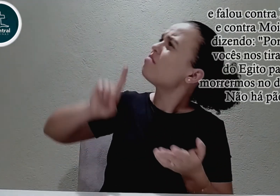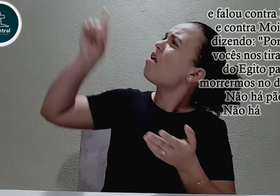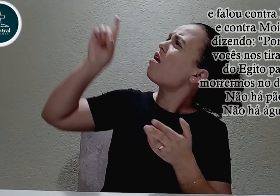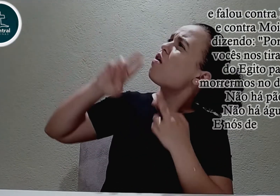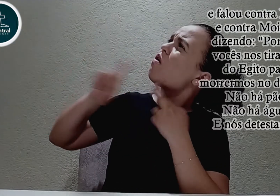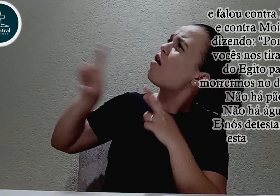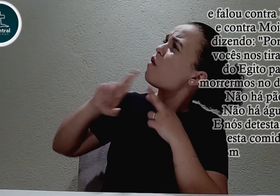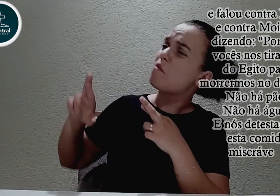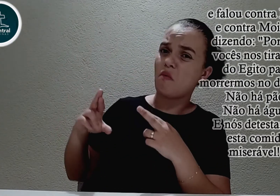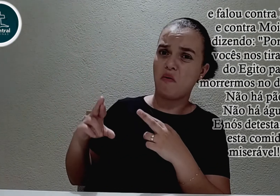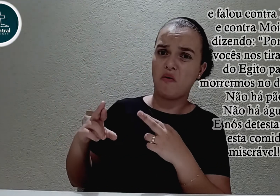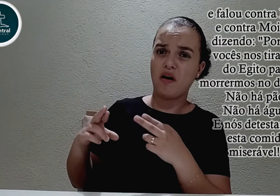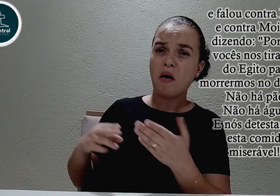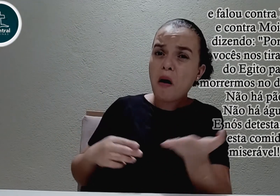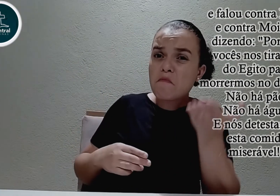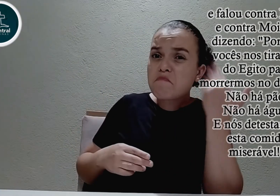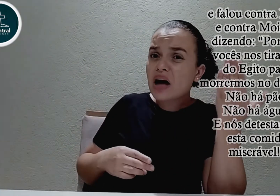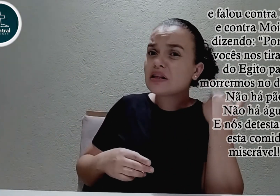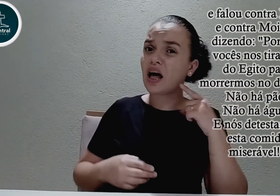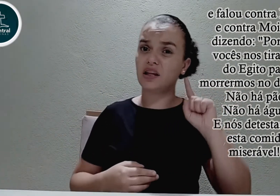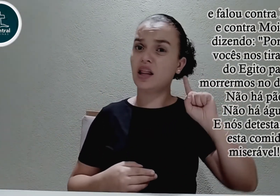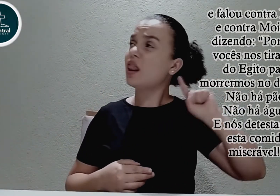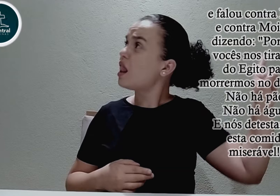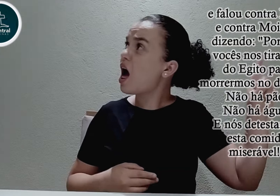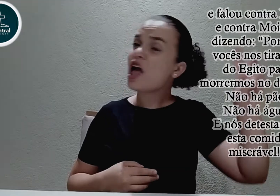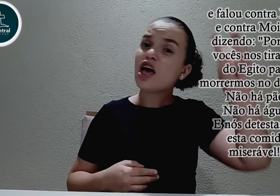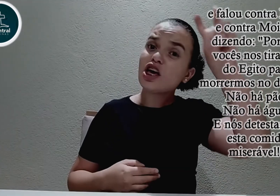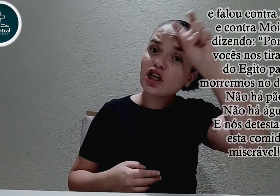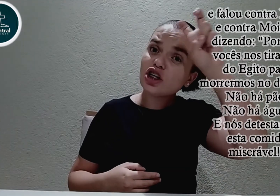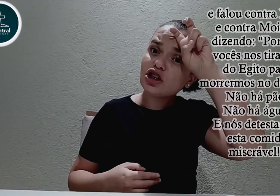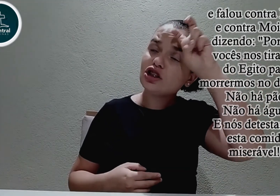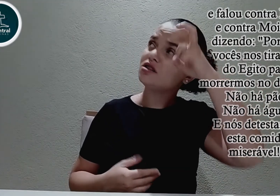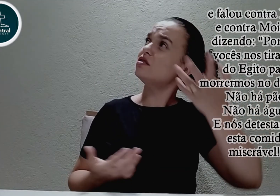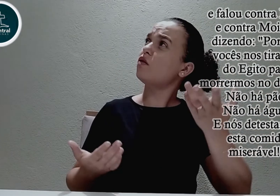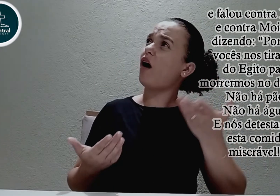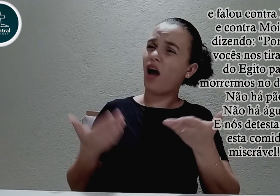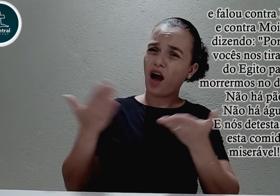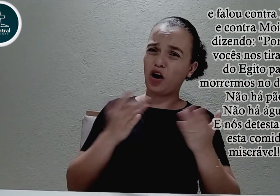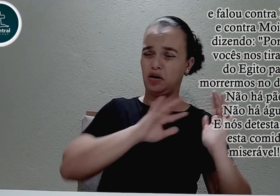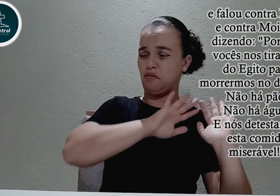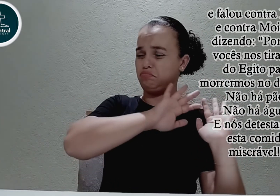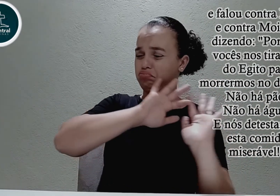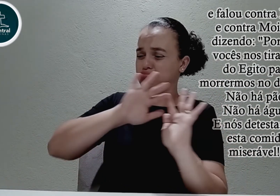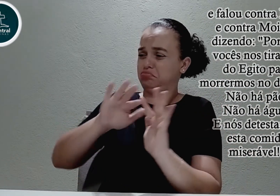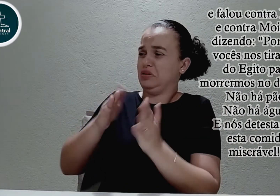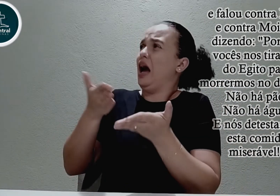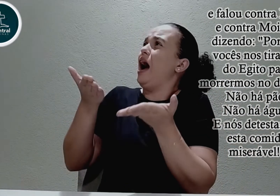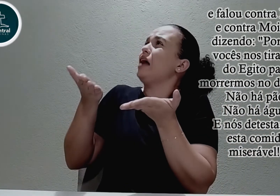e falou contra Deus e contra Moisés, dizendo: